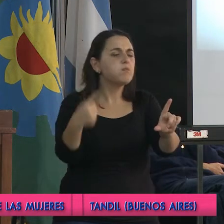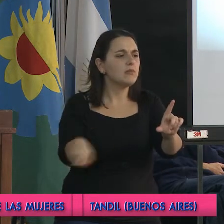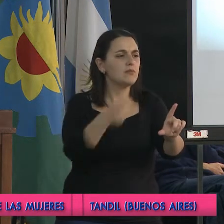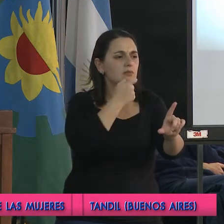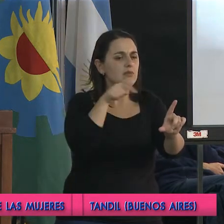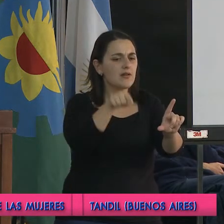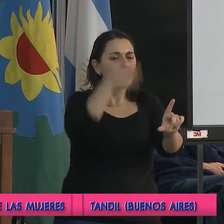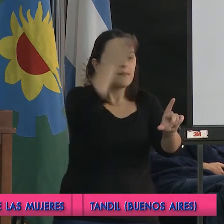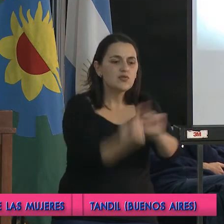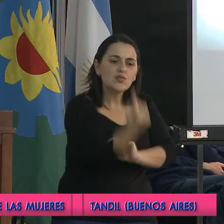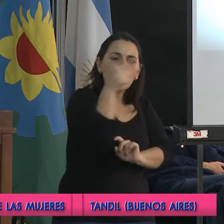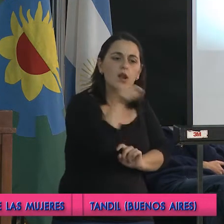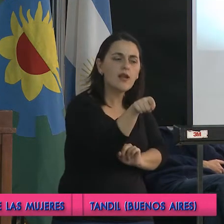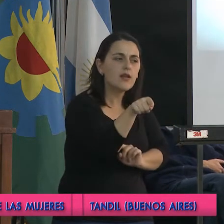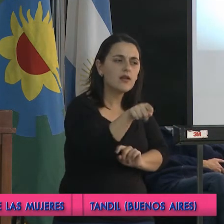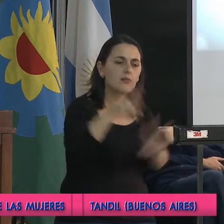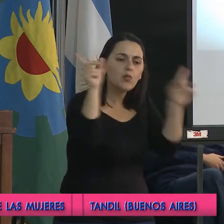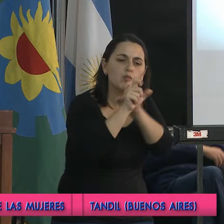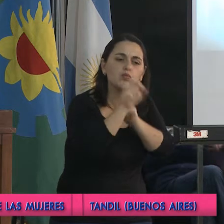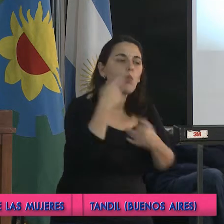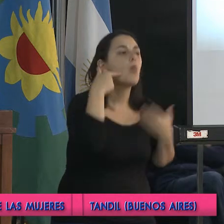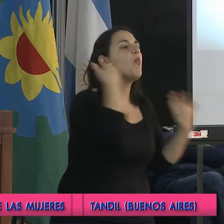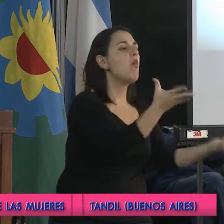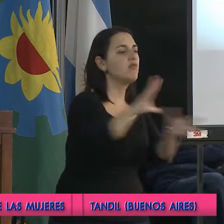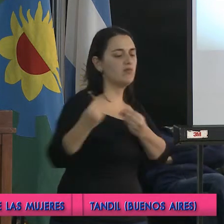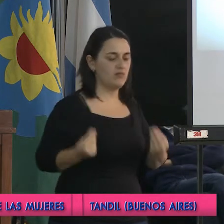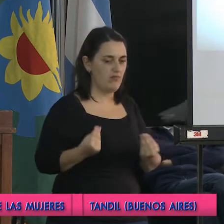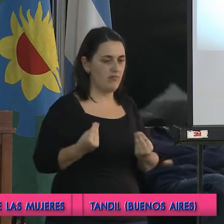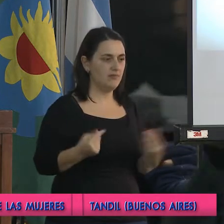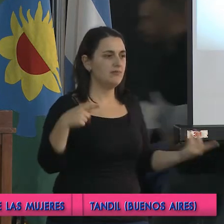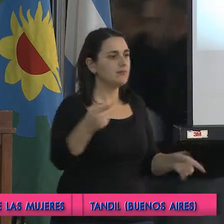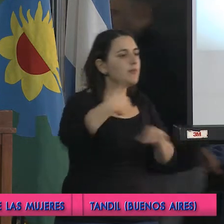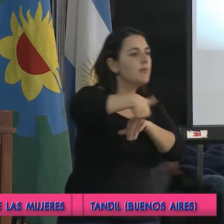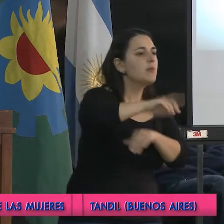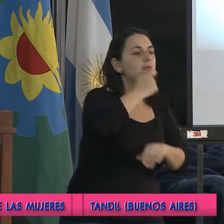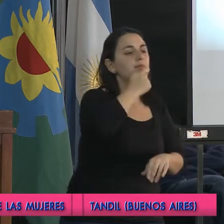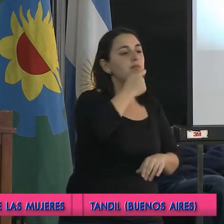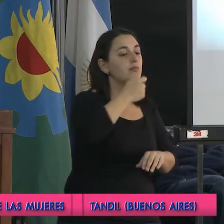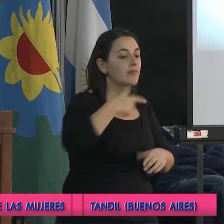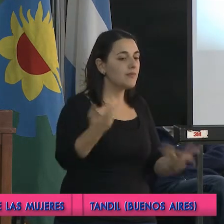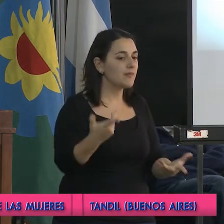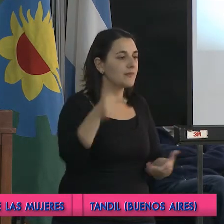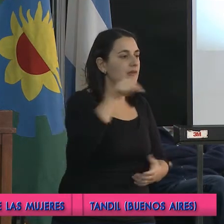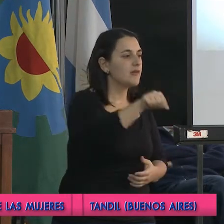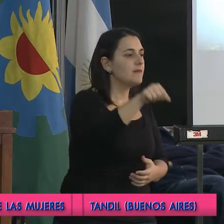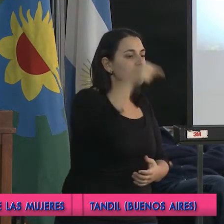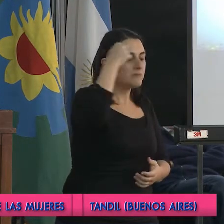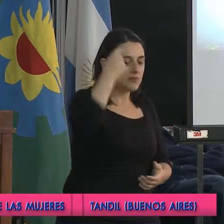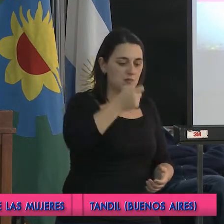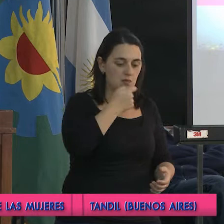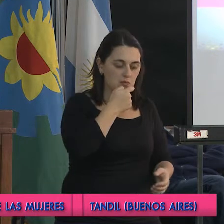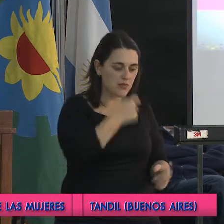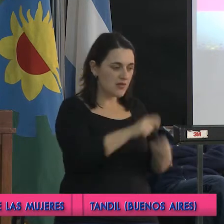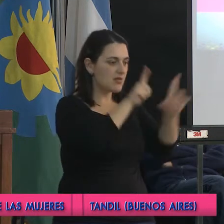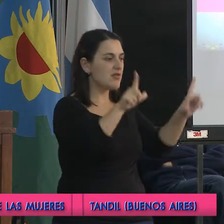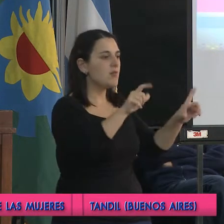sido personal, para intentar después un catálogo o guía similar de cobertura de